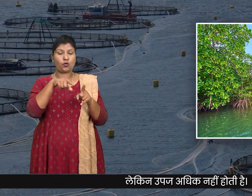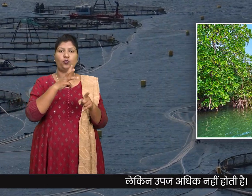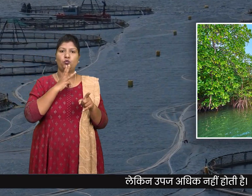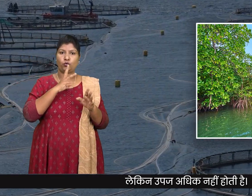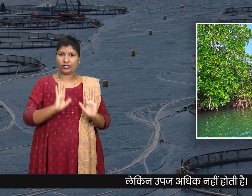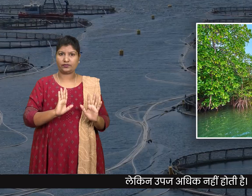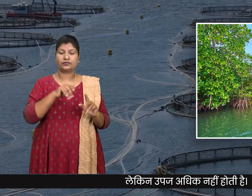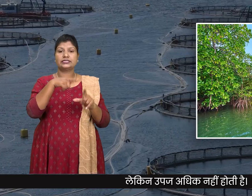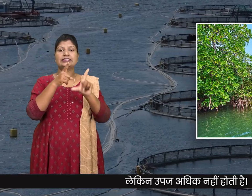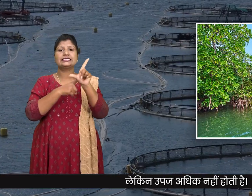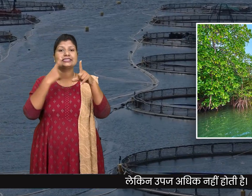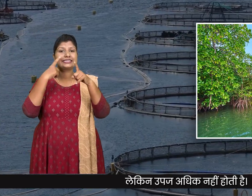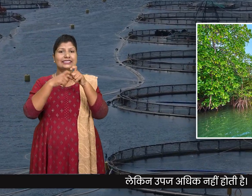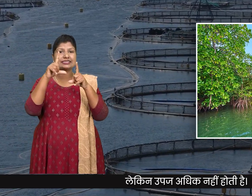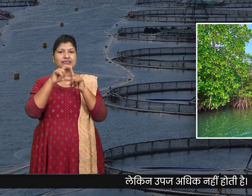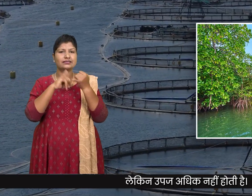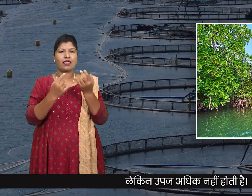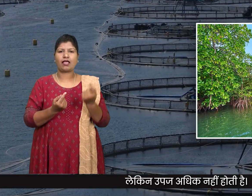लेकिन उपज अधिक नहीं होती है।